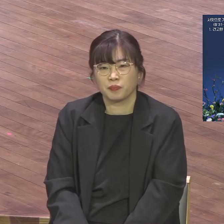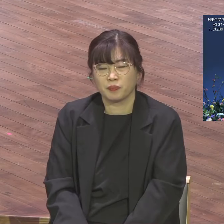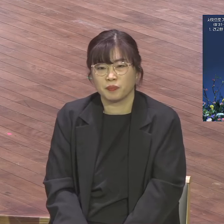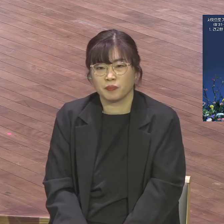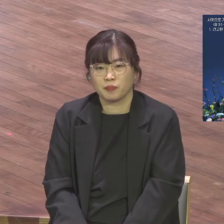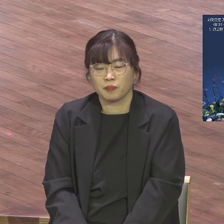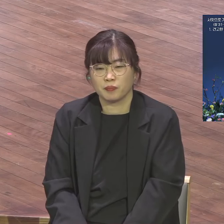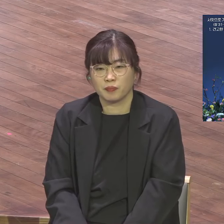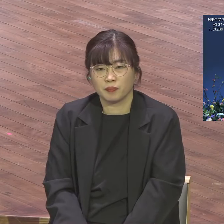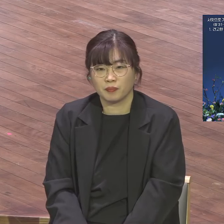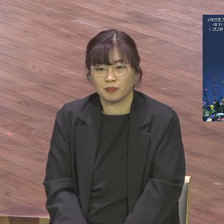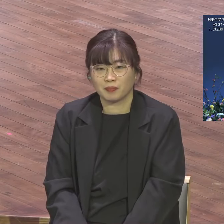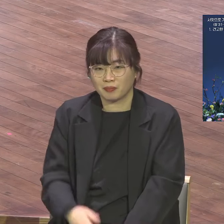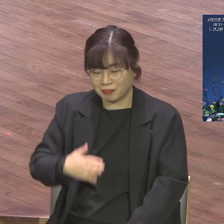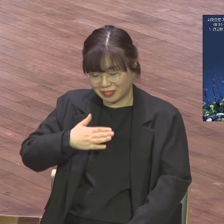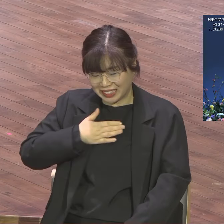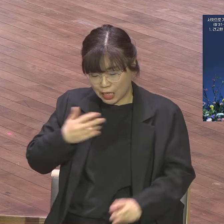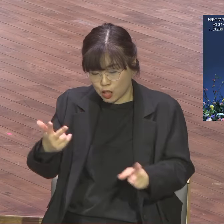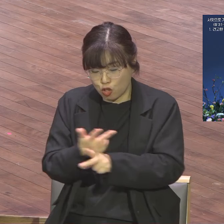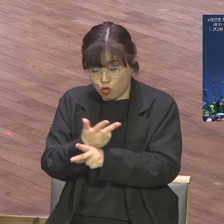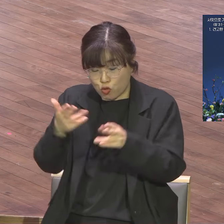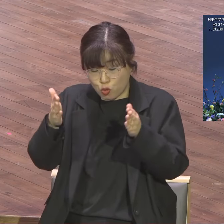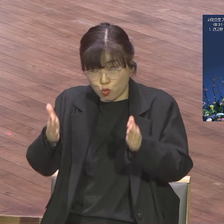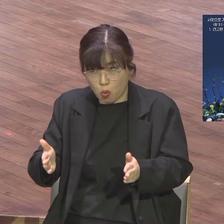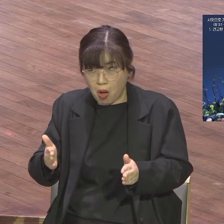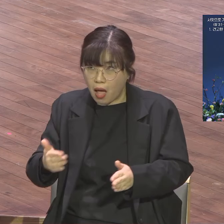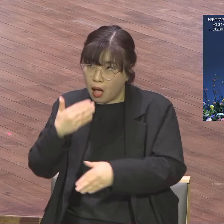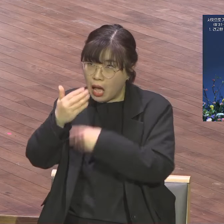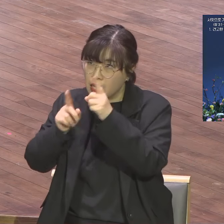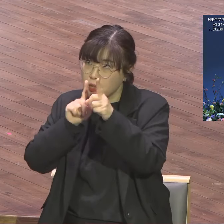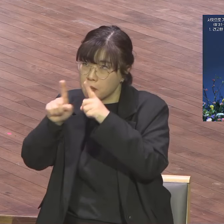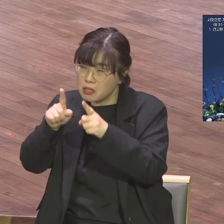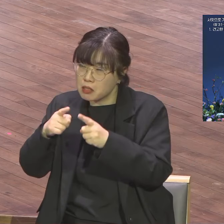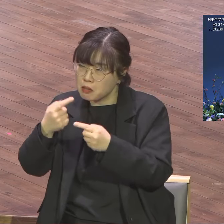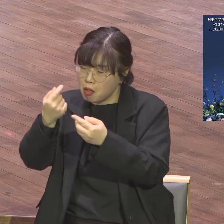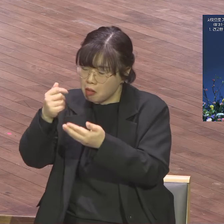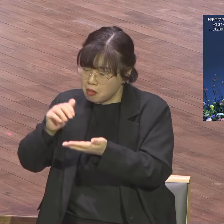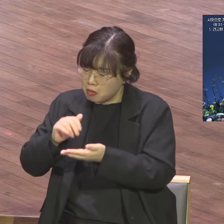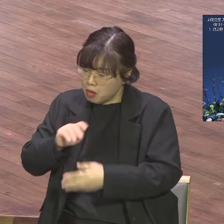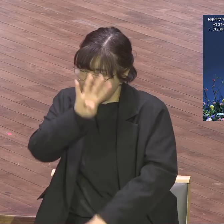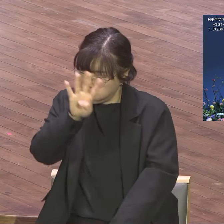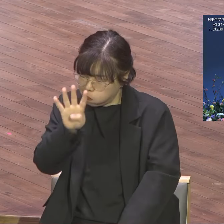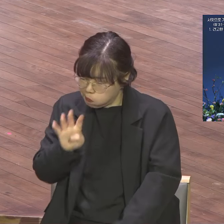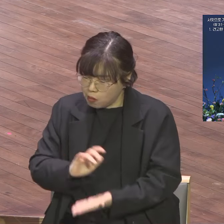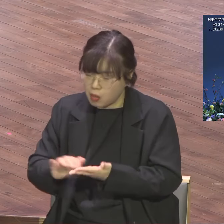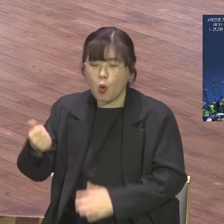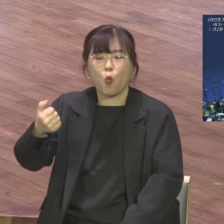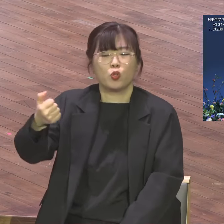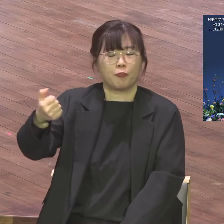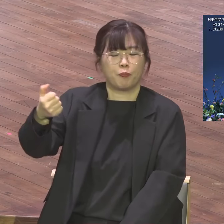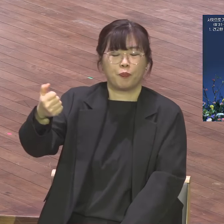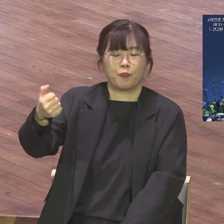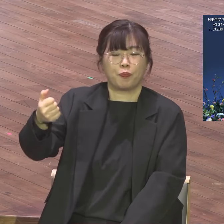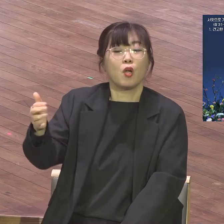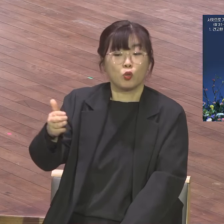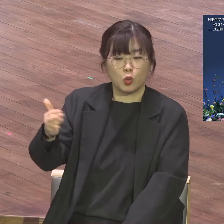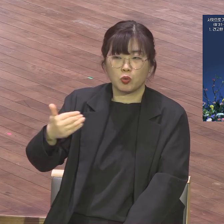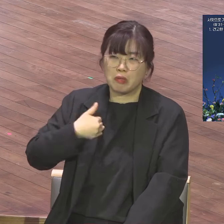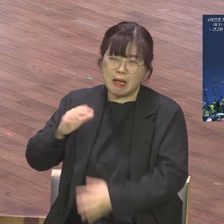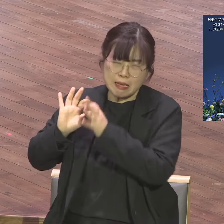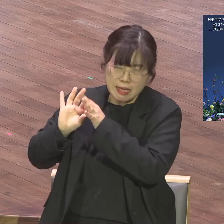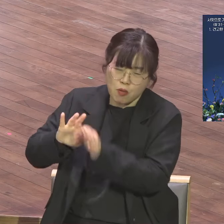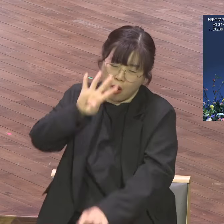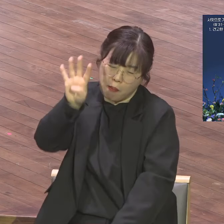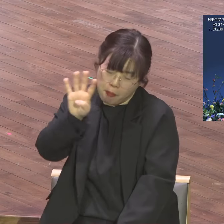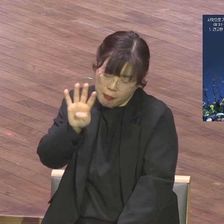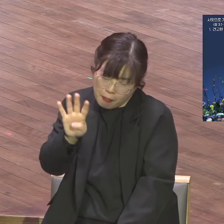현장이 있어야 무슨 50번을 뭐 듣지 그렇게 하지 마시고 5번이나 들어요. 5번. 그러면 조금 남을